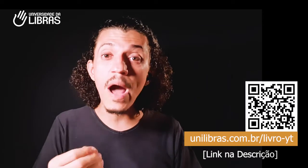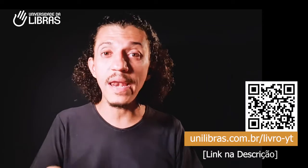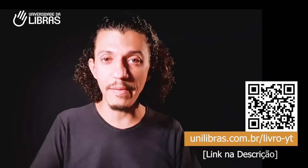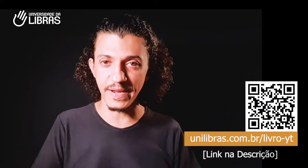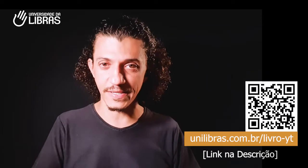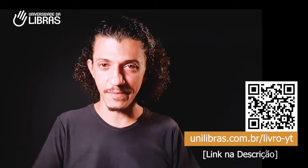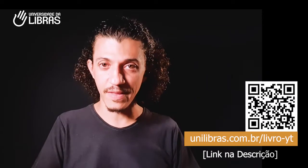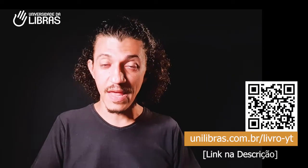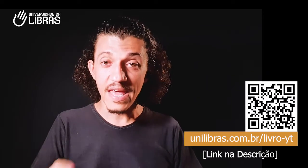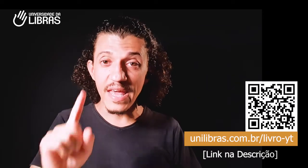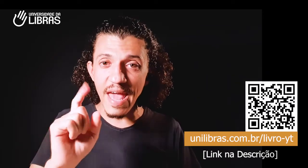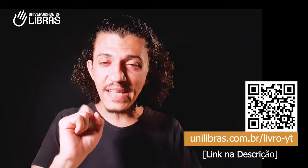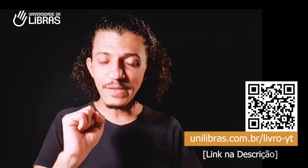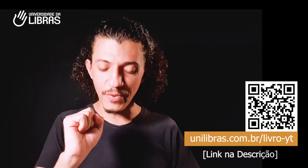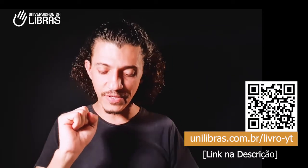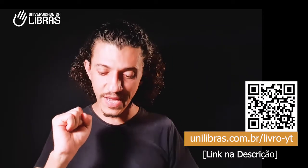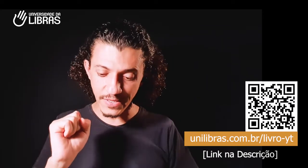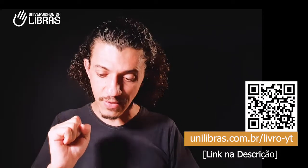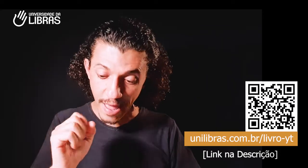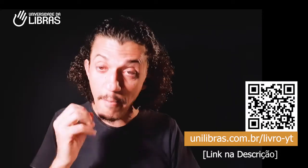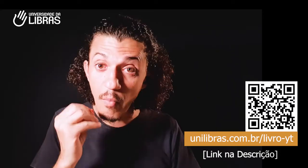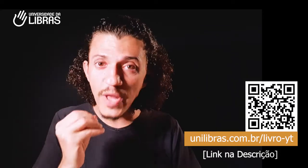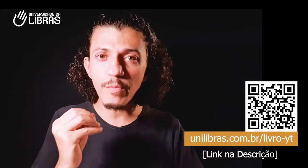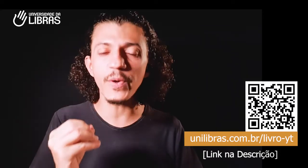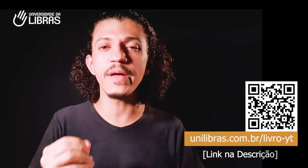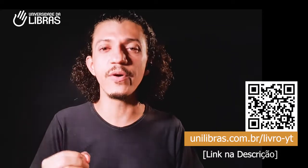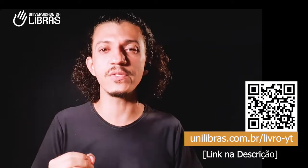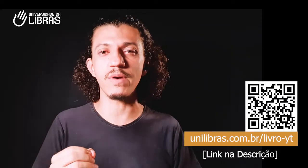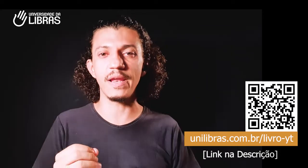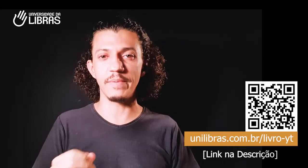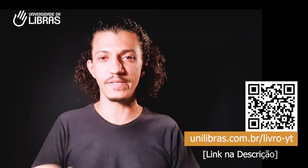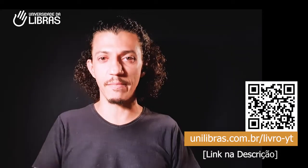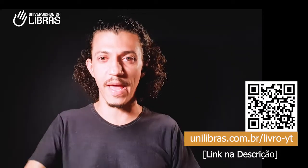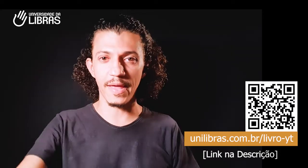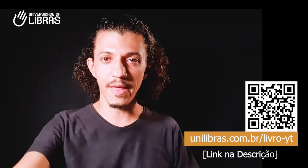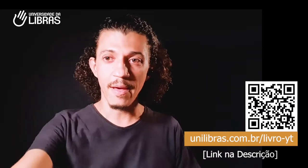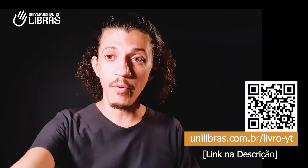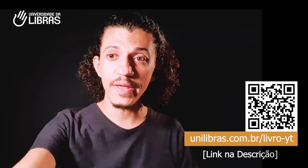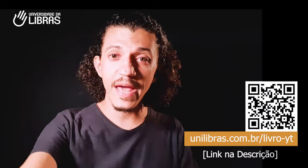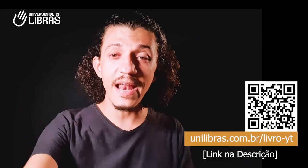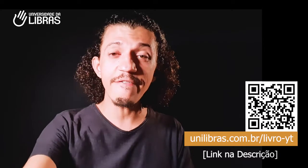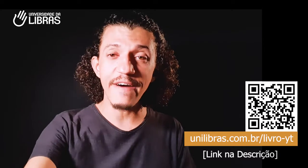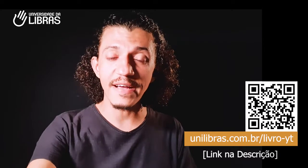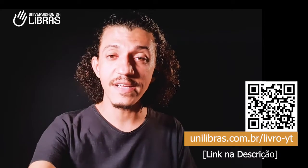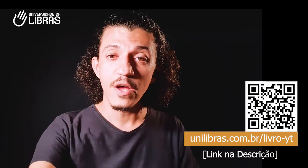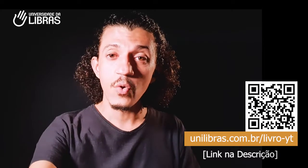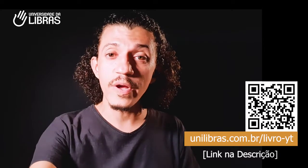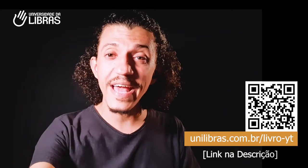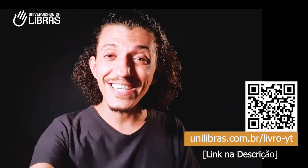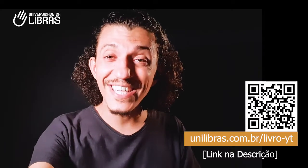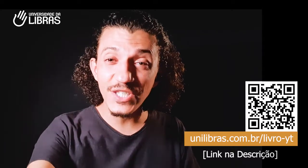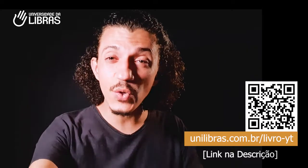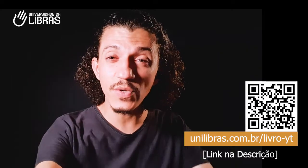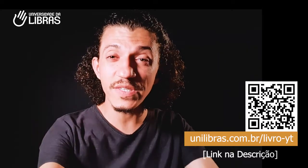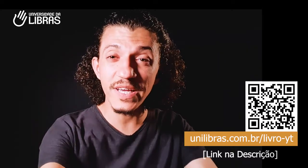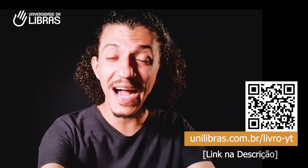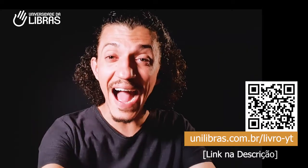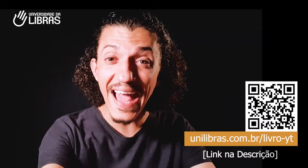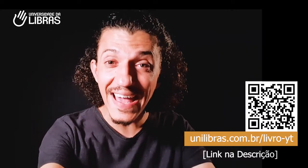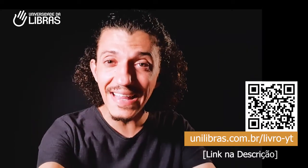com a Libras esse processo é muito Poderoso com a livros também porque ele faz o que a gente consiga